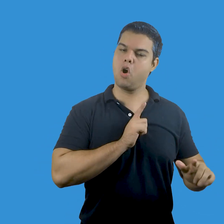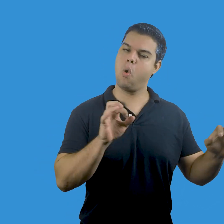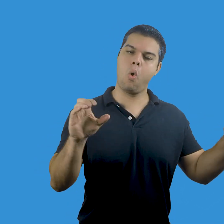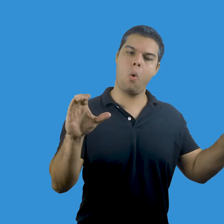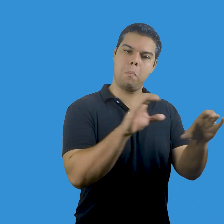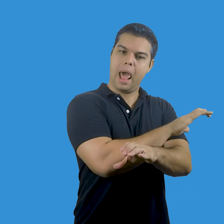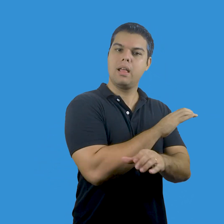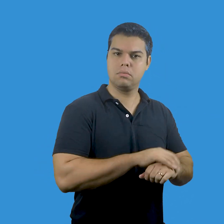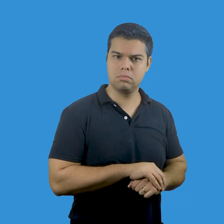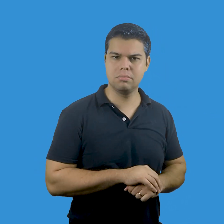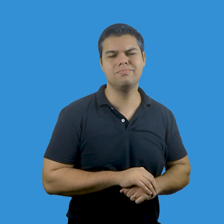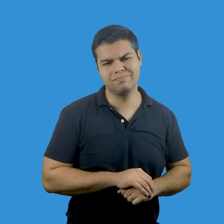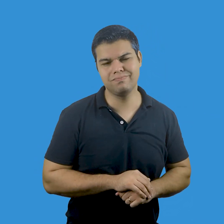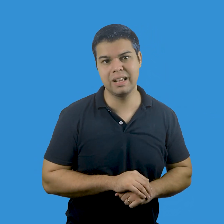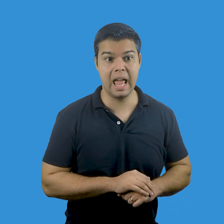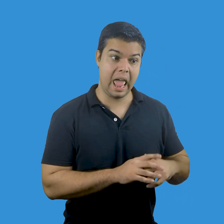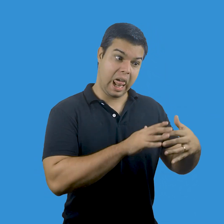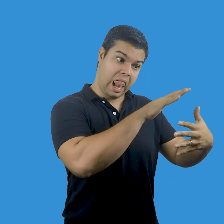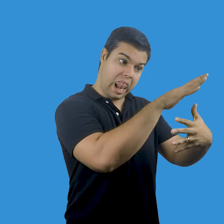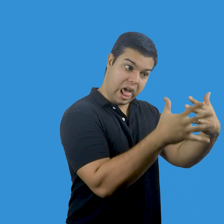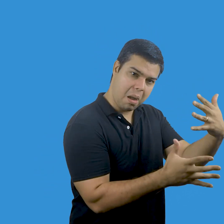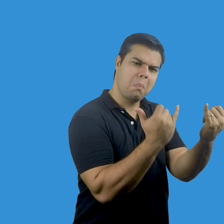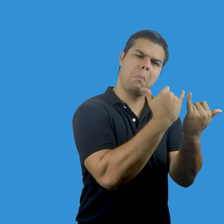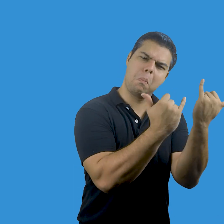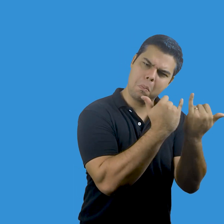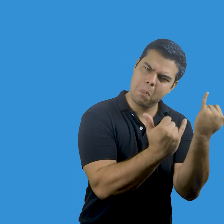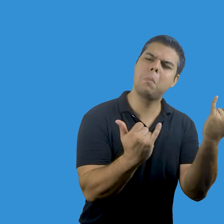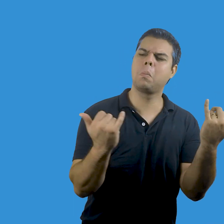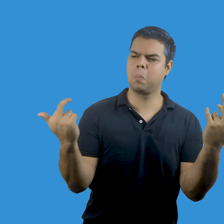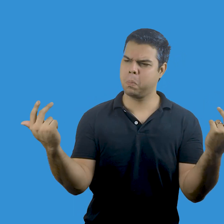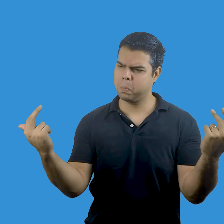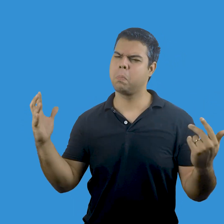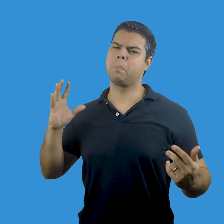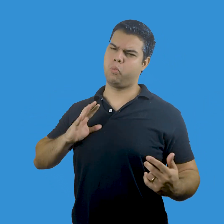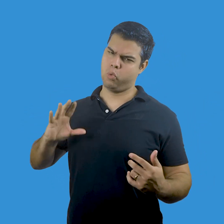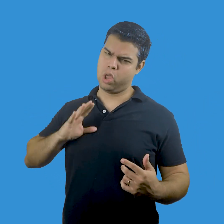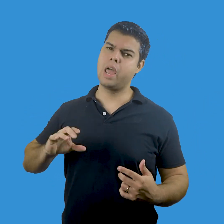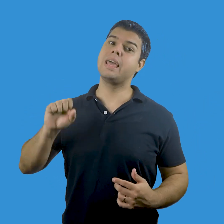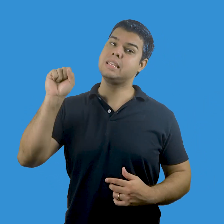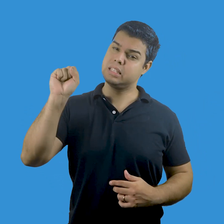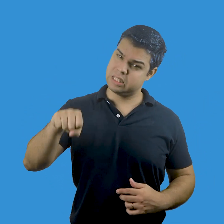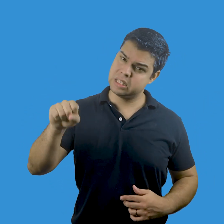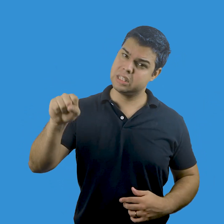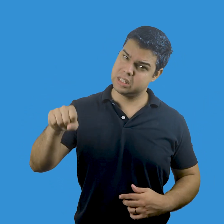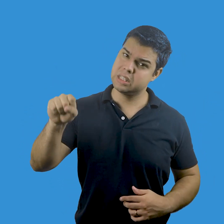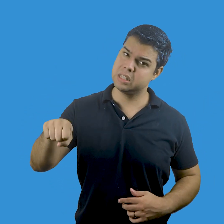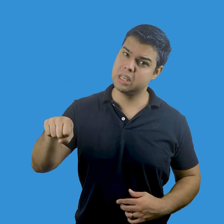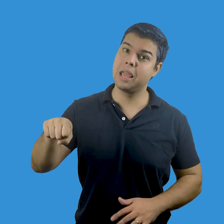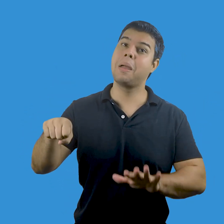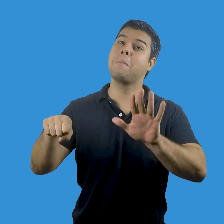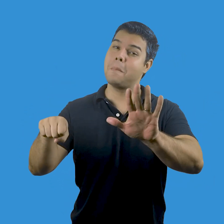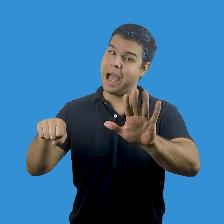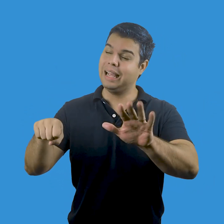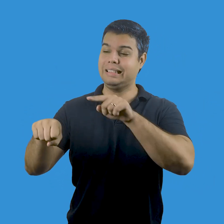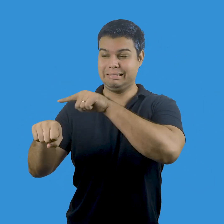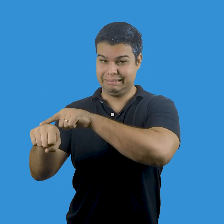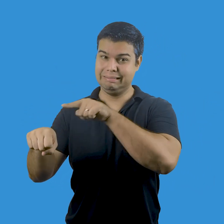Portanto, Libras, apesar de ser parecida com o português em alguns aspectos e ao mesmo tempo